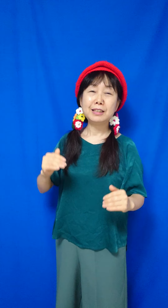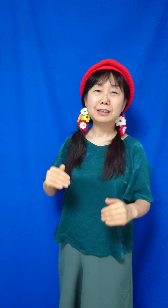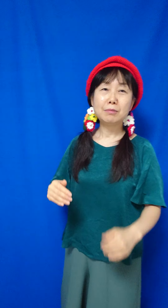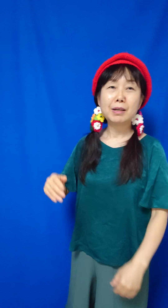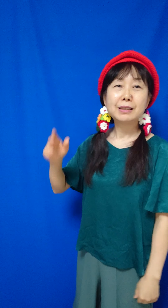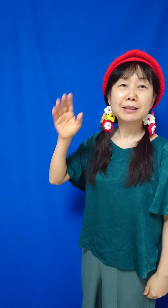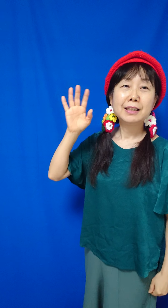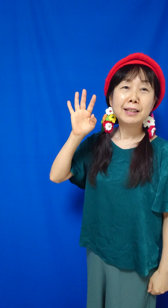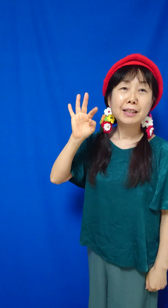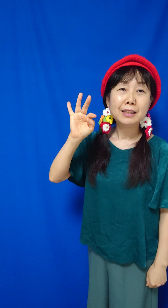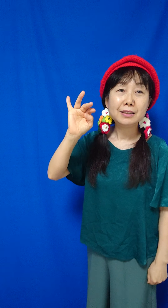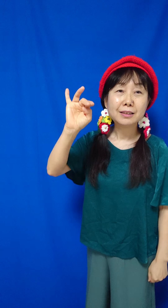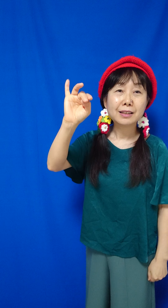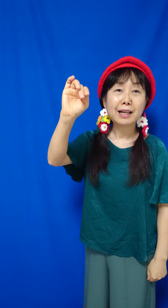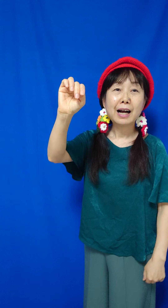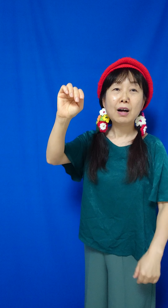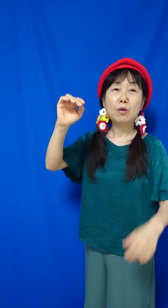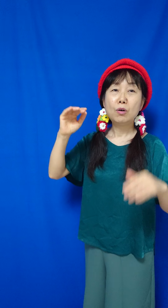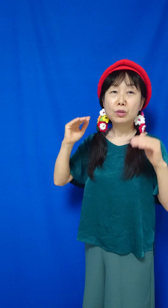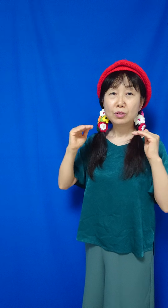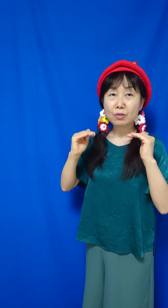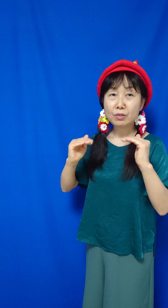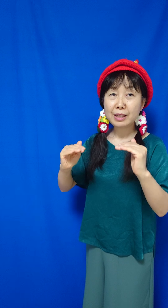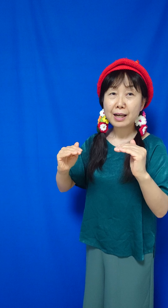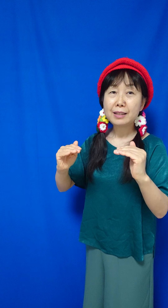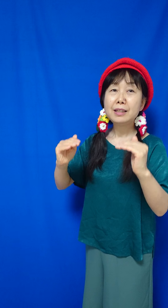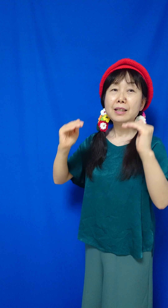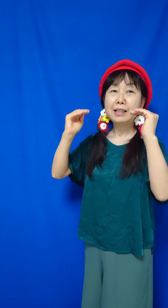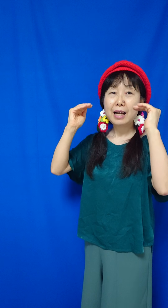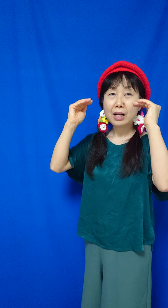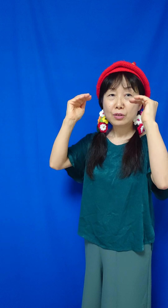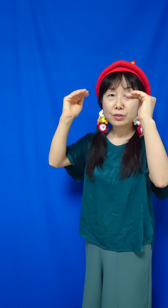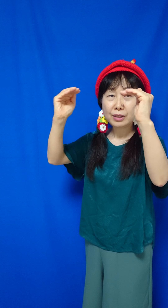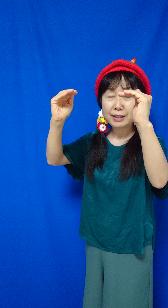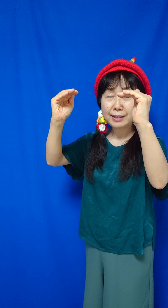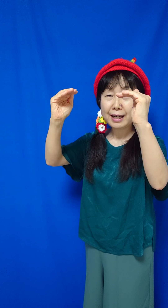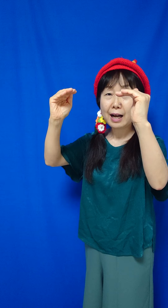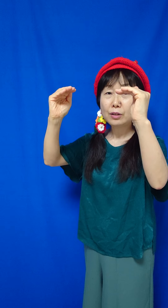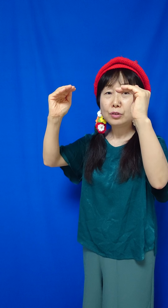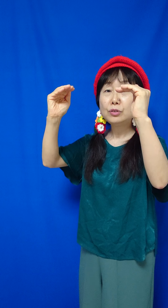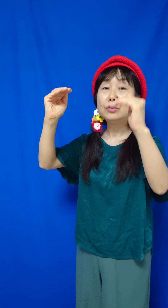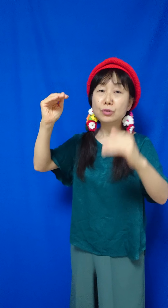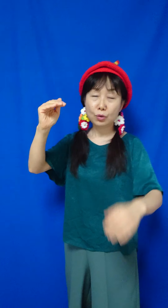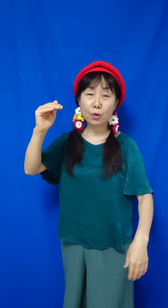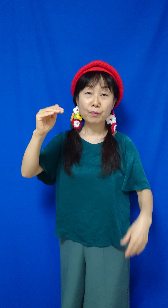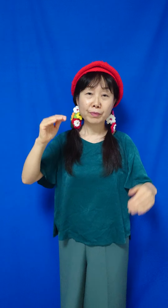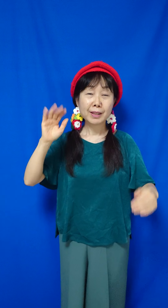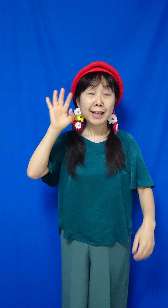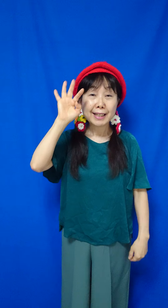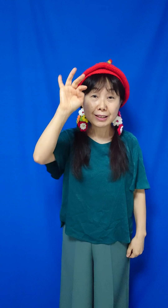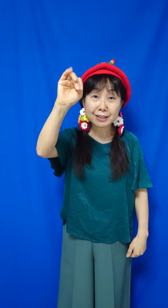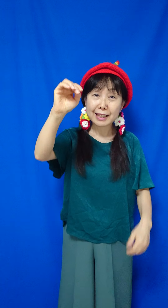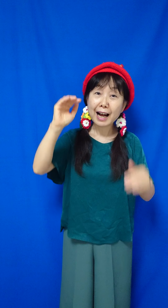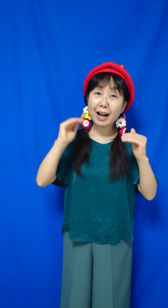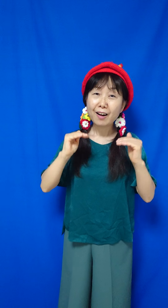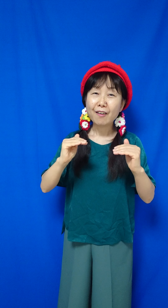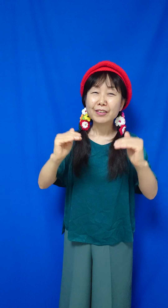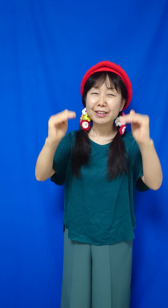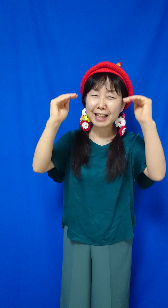してます。いつか大人になる日が来ると、いつか大人